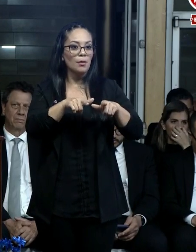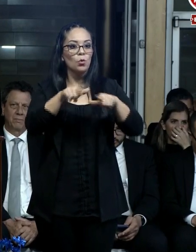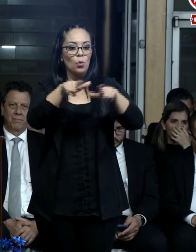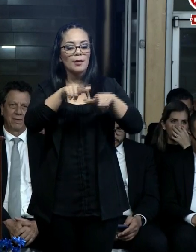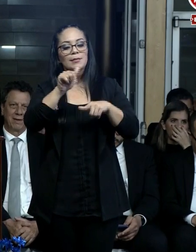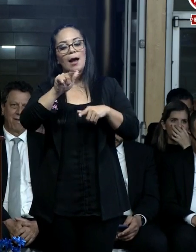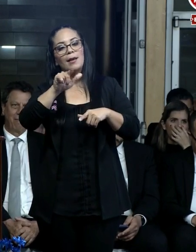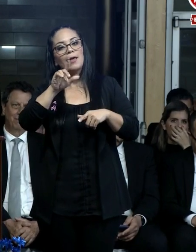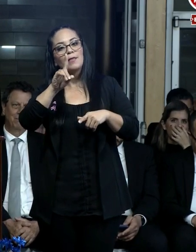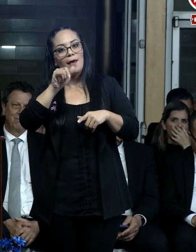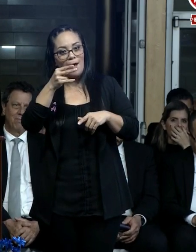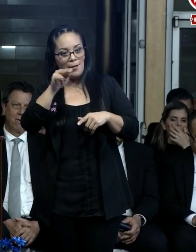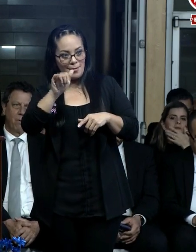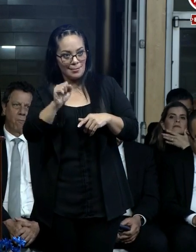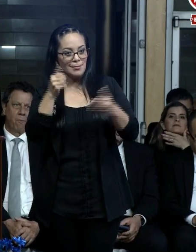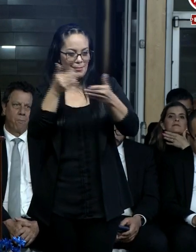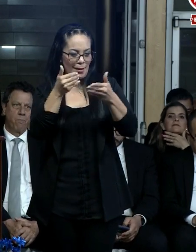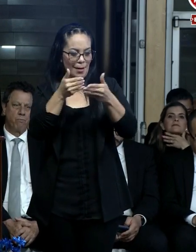aledañas.